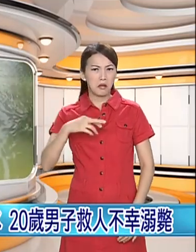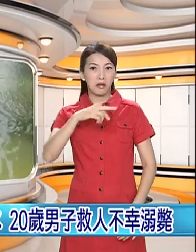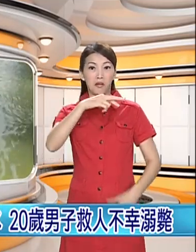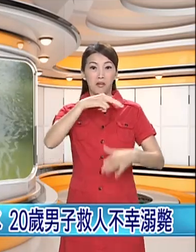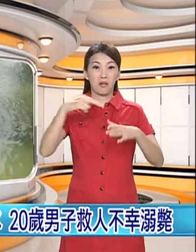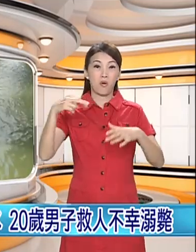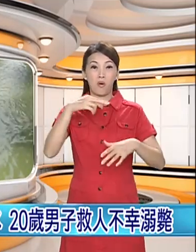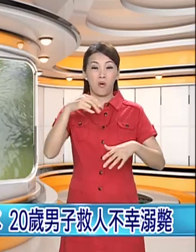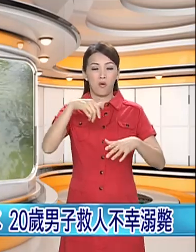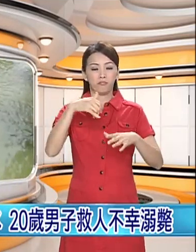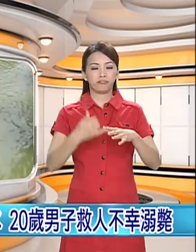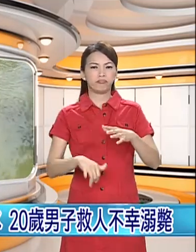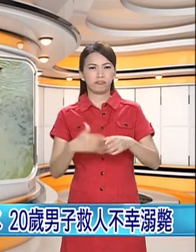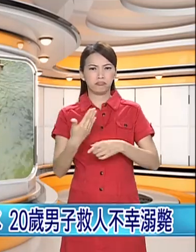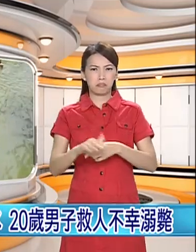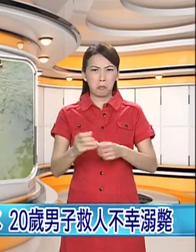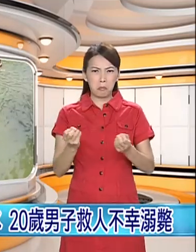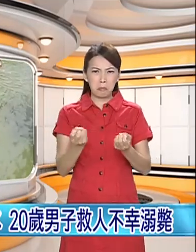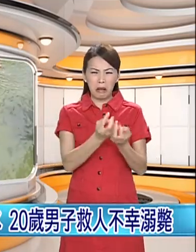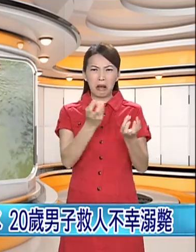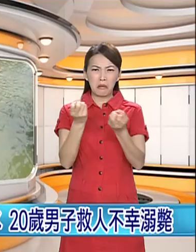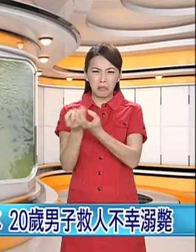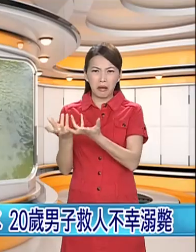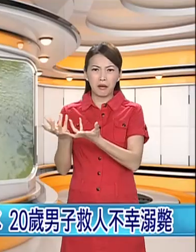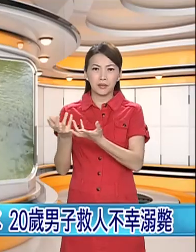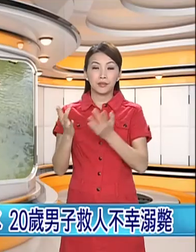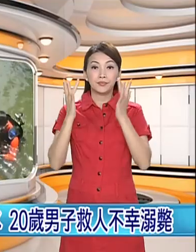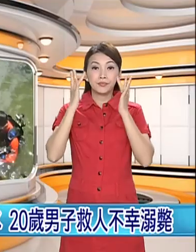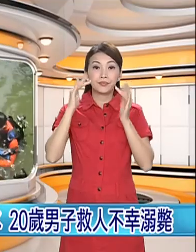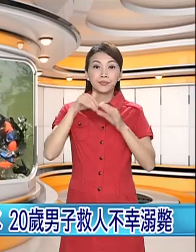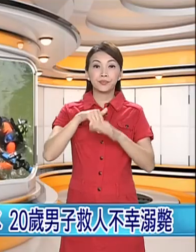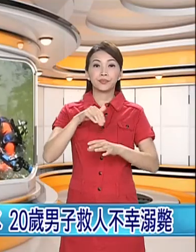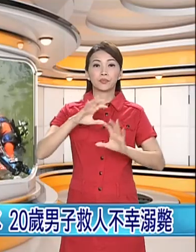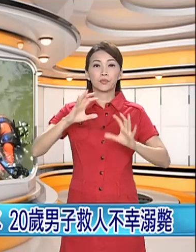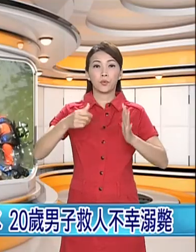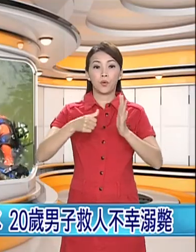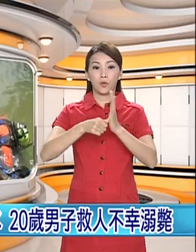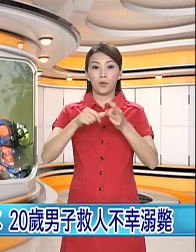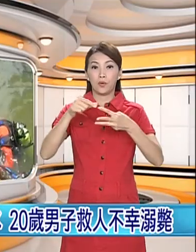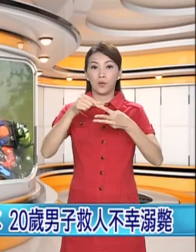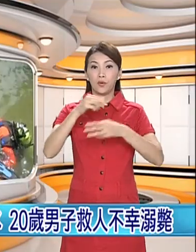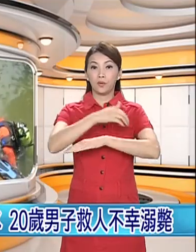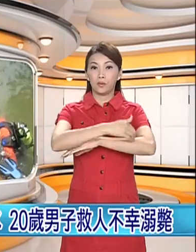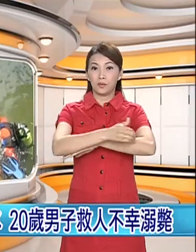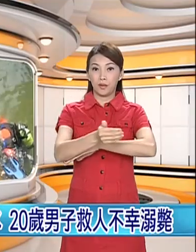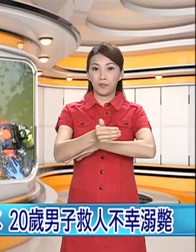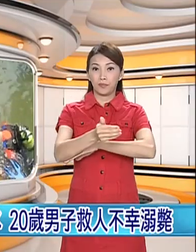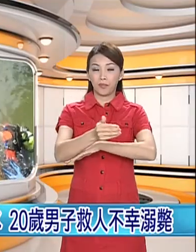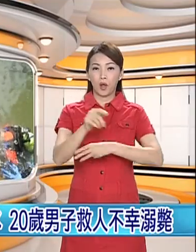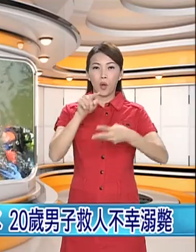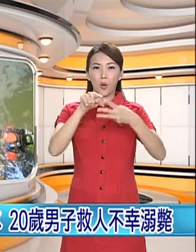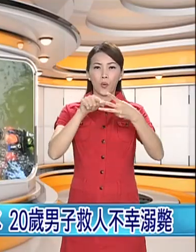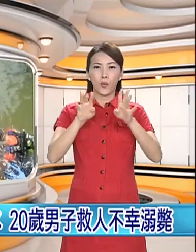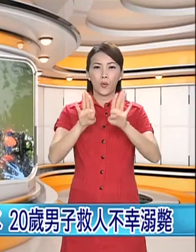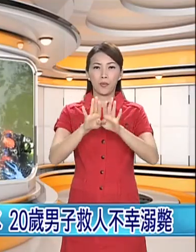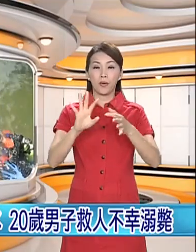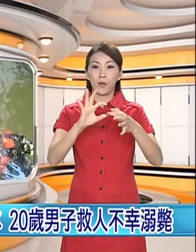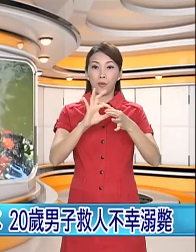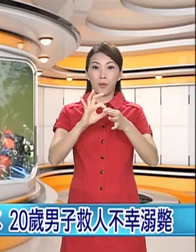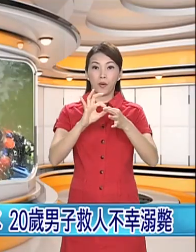外，其中在南投国姓乡玉门关瀑布，昨天就有一名男